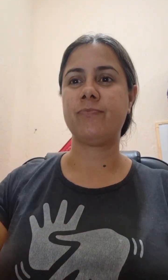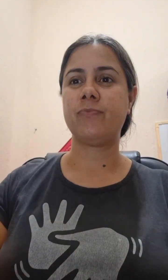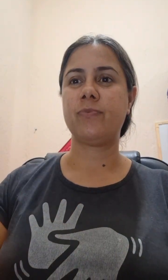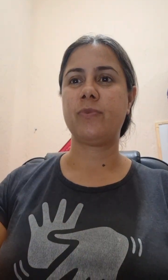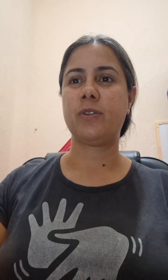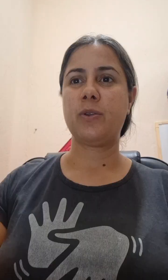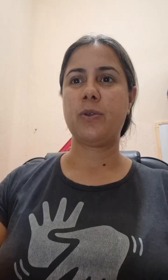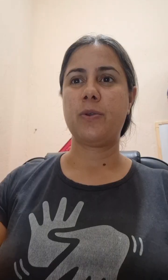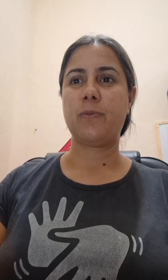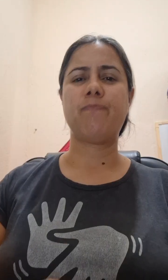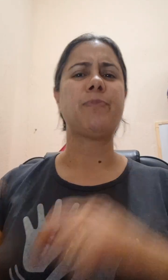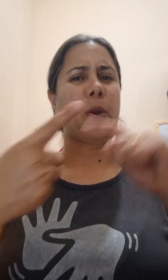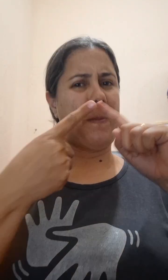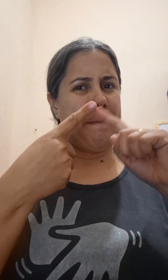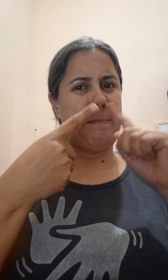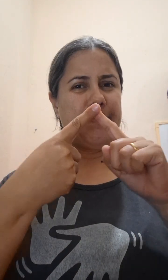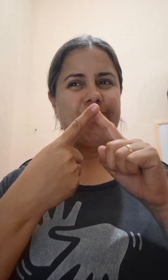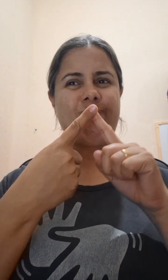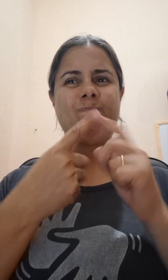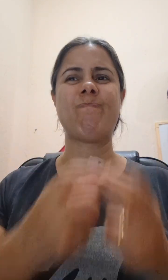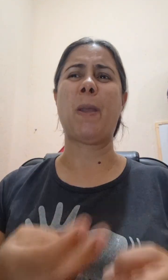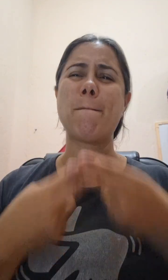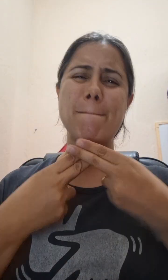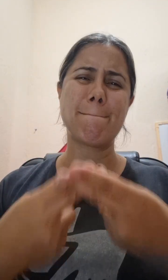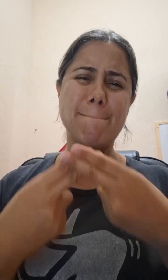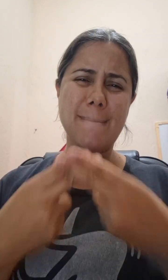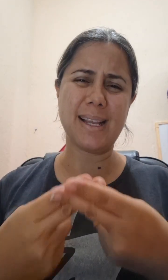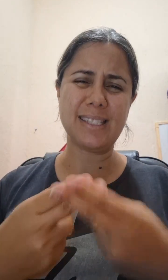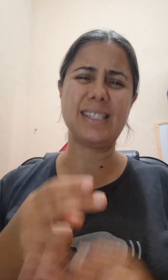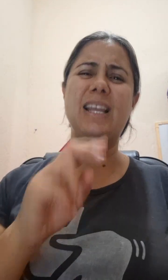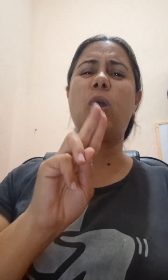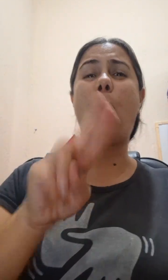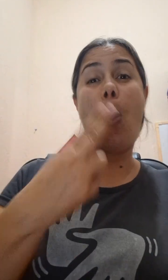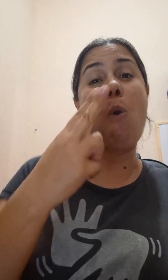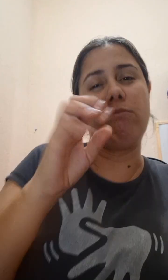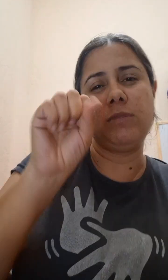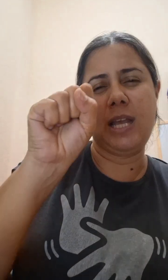Para nós, o que significa o corpo de Cristo? As pessoas, que foram salvas.